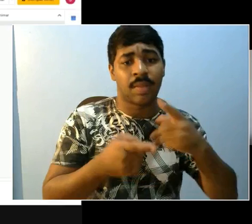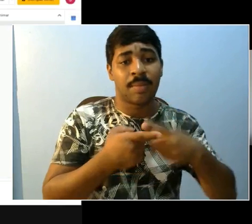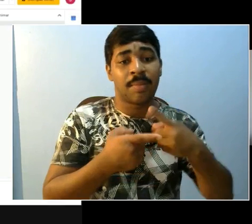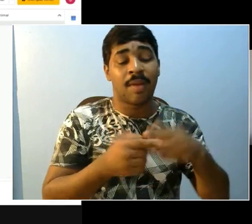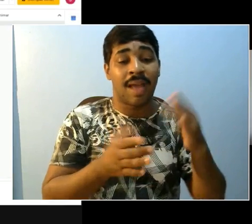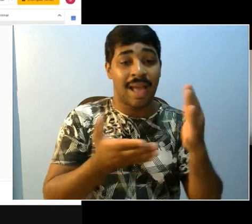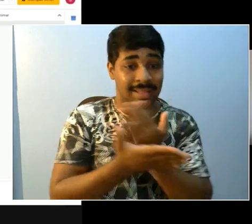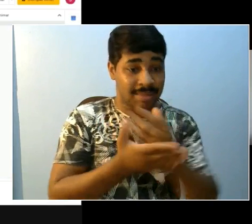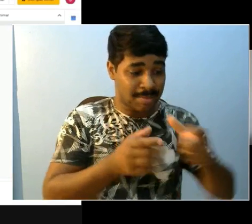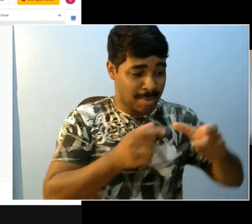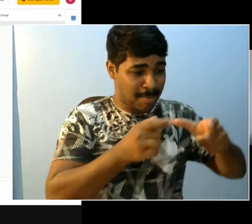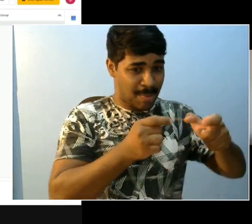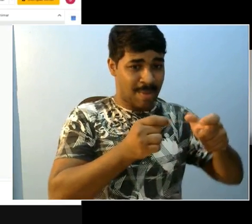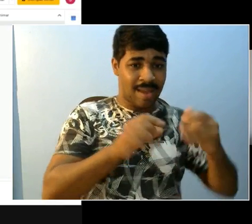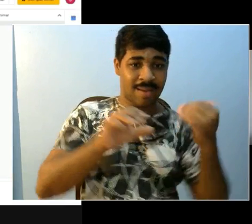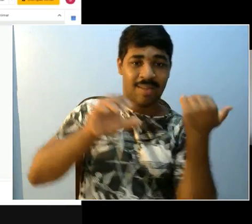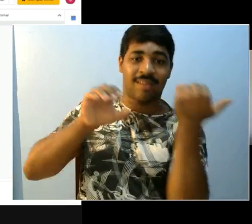Não.